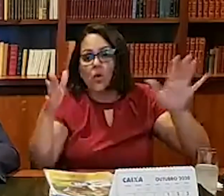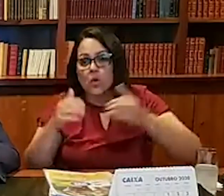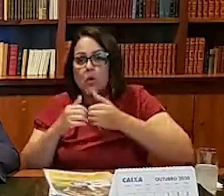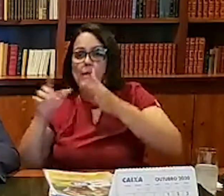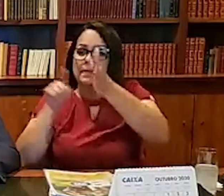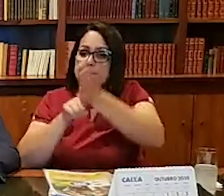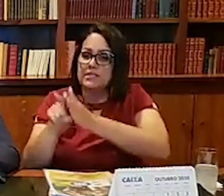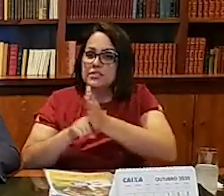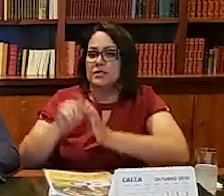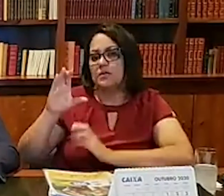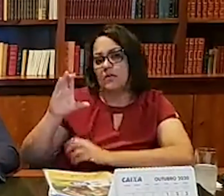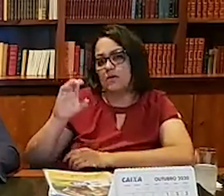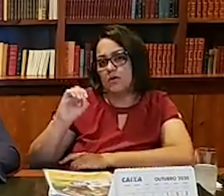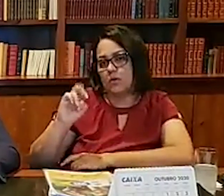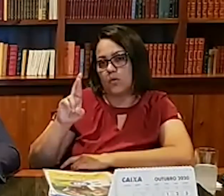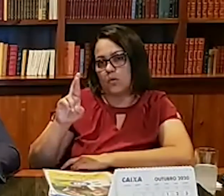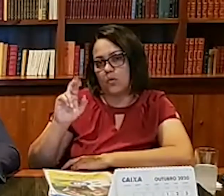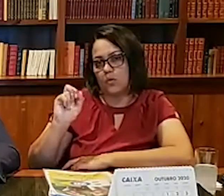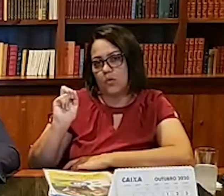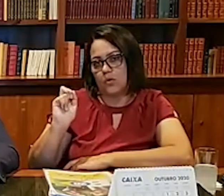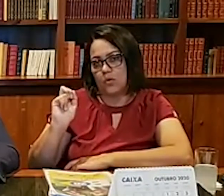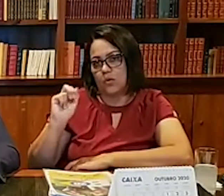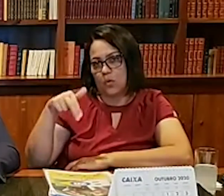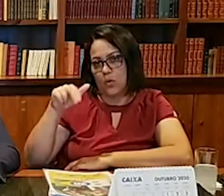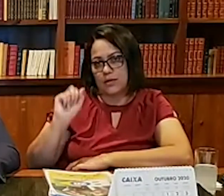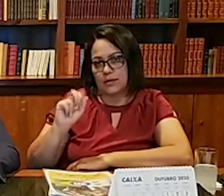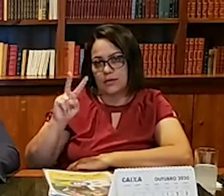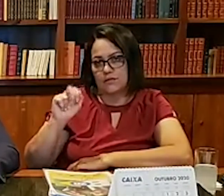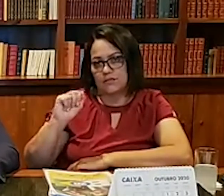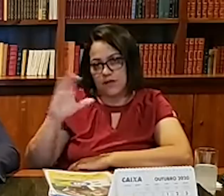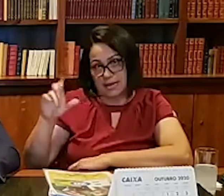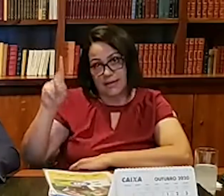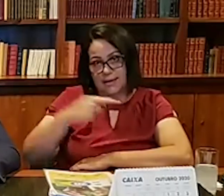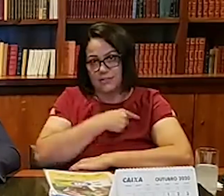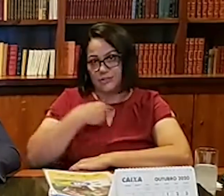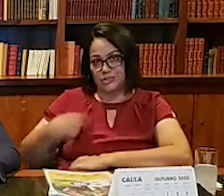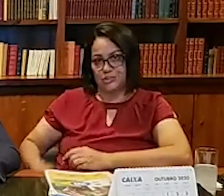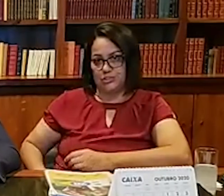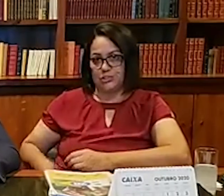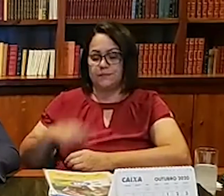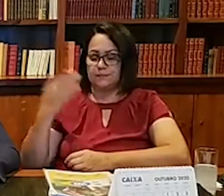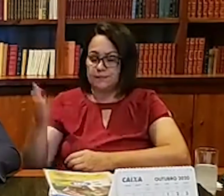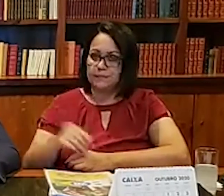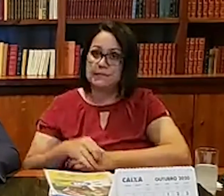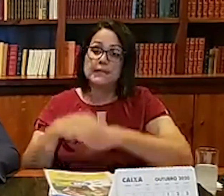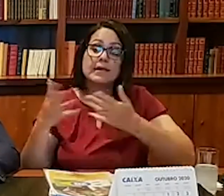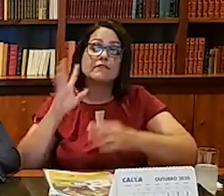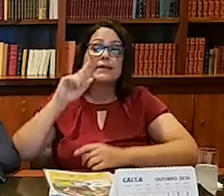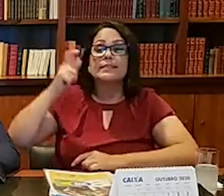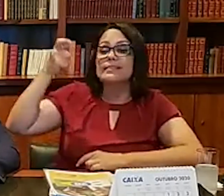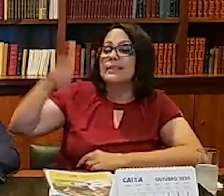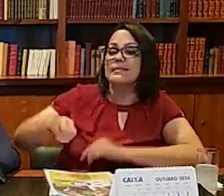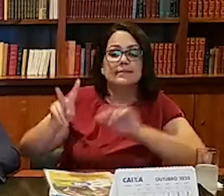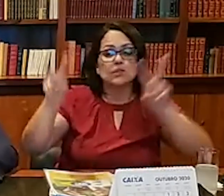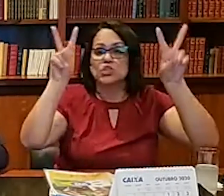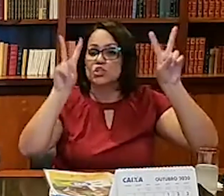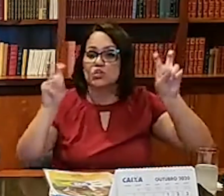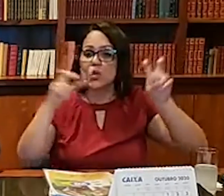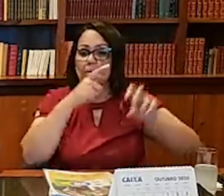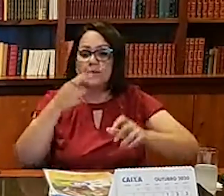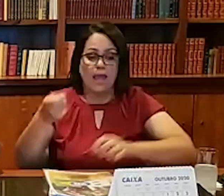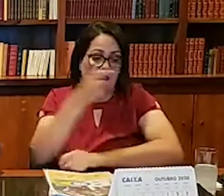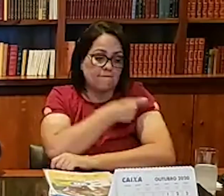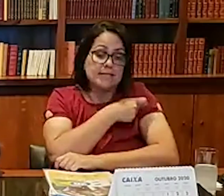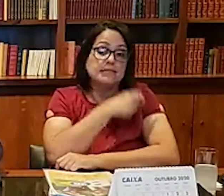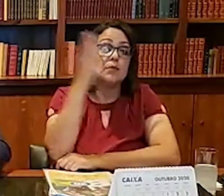vaca aqui da China e com continua ali fazendo a sua testa Rios é uma coisa né quem vai decidir sobre a vacina no Brasil